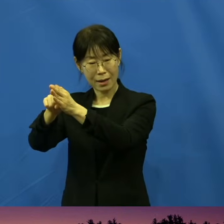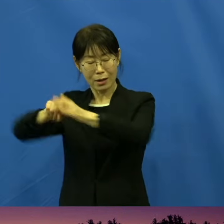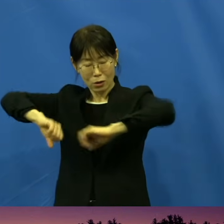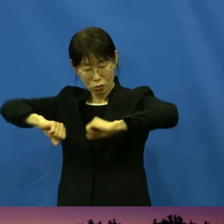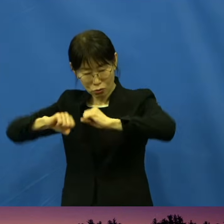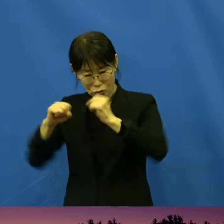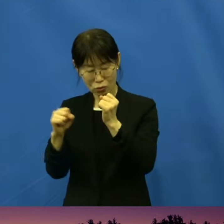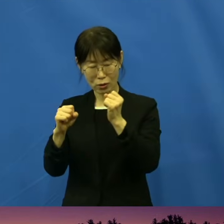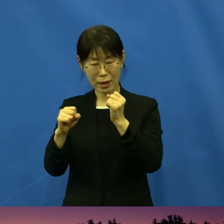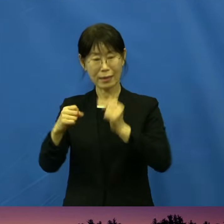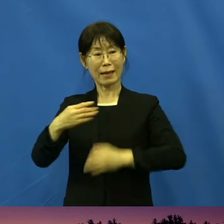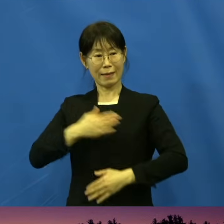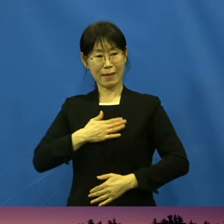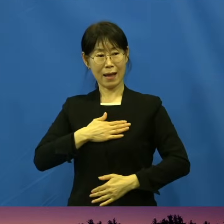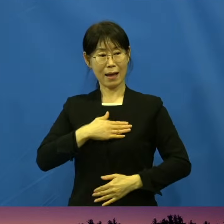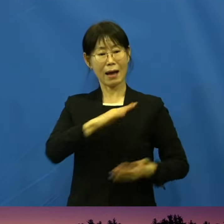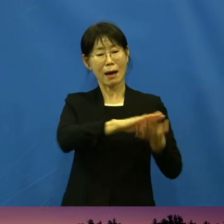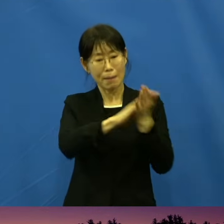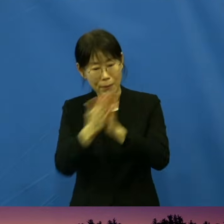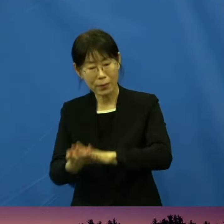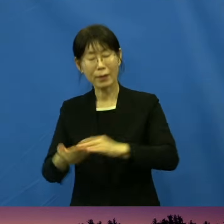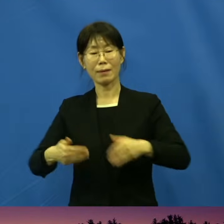순종하는 자아가 되어져야,